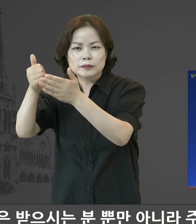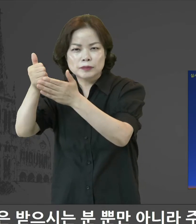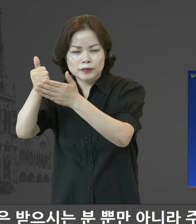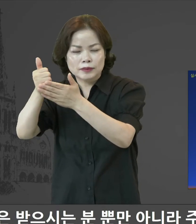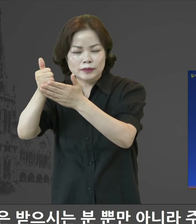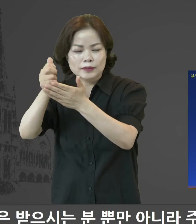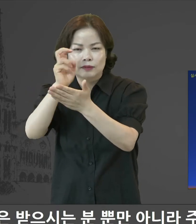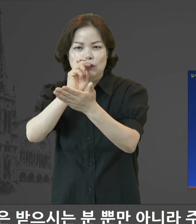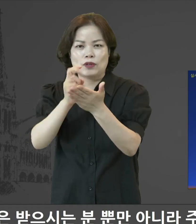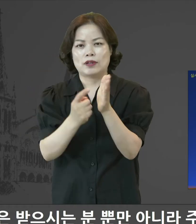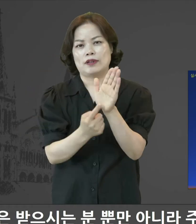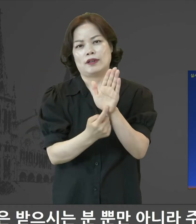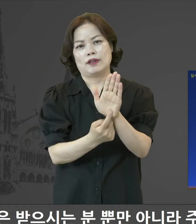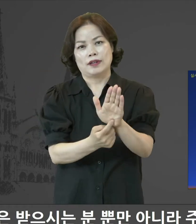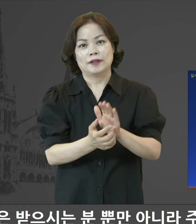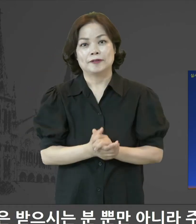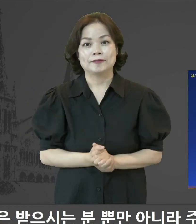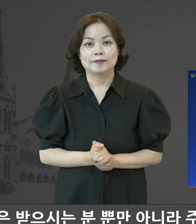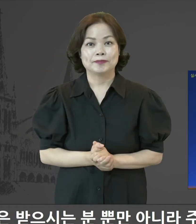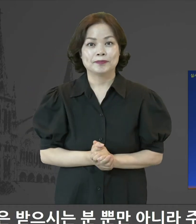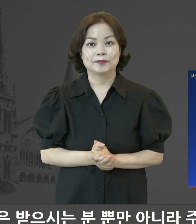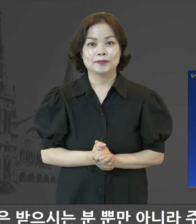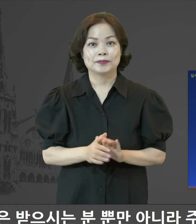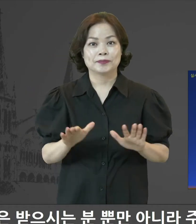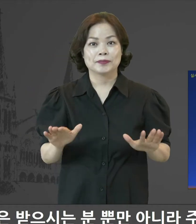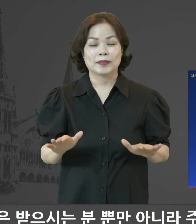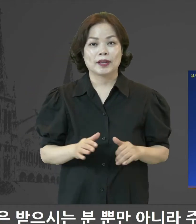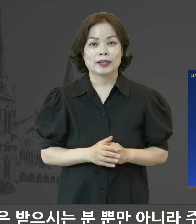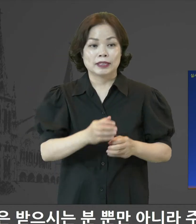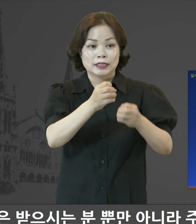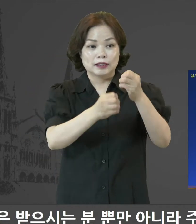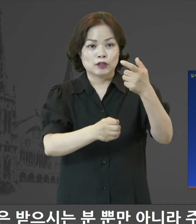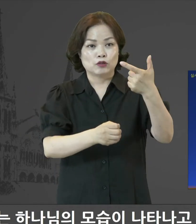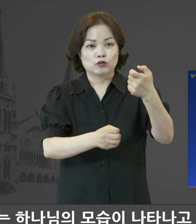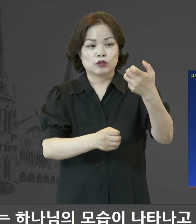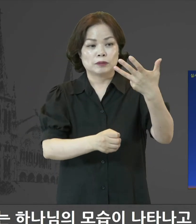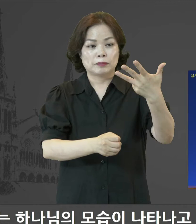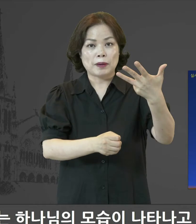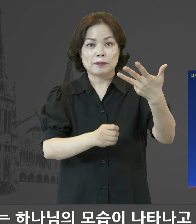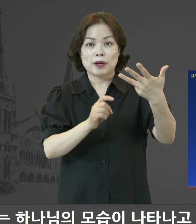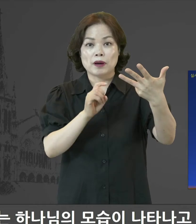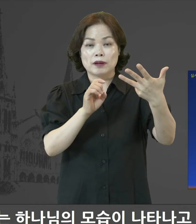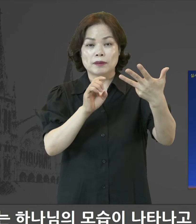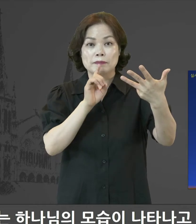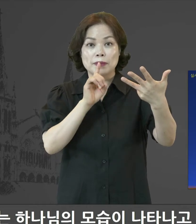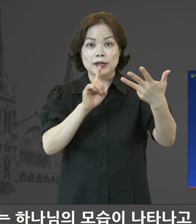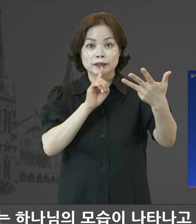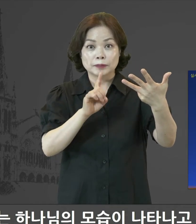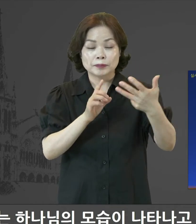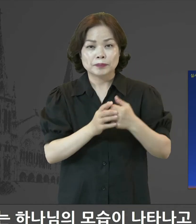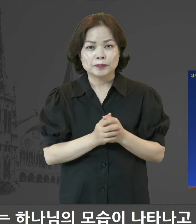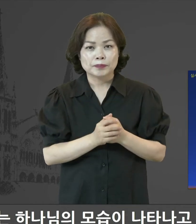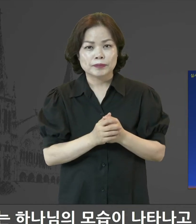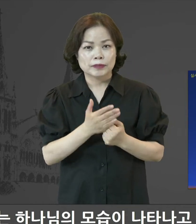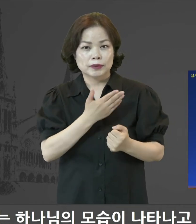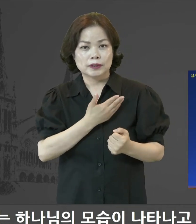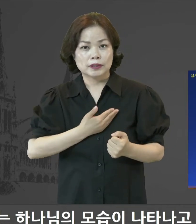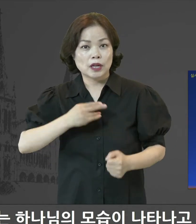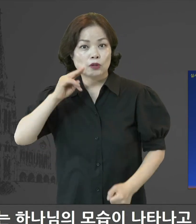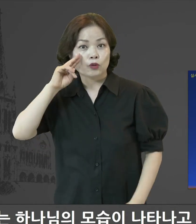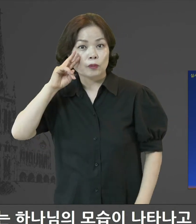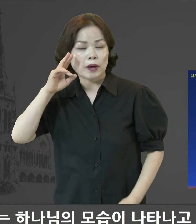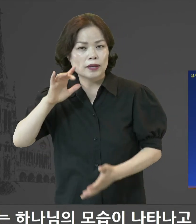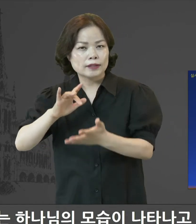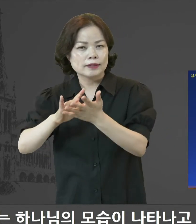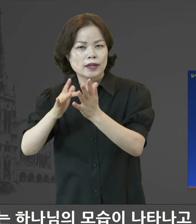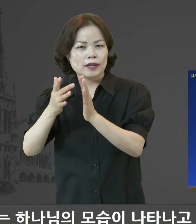노래되고 있습니다. 자, 이 시편 68편의 말씀을 사도 바울은 예수님에게